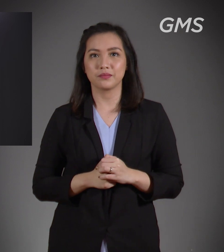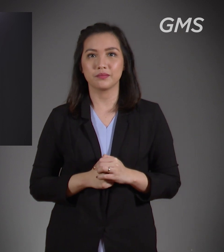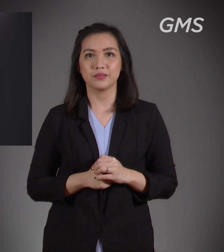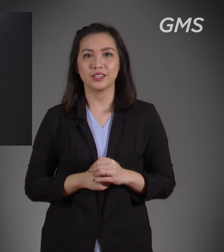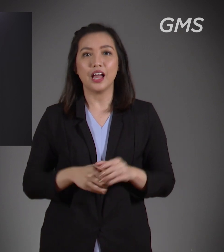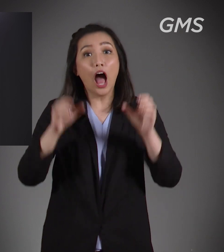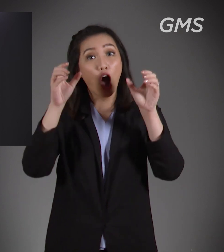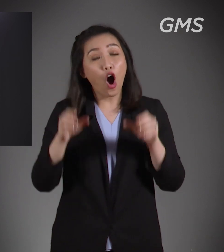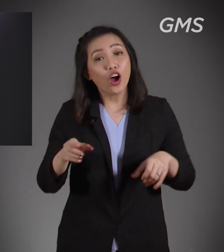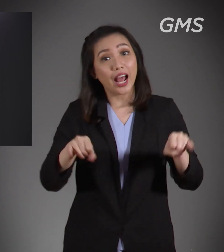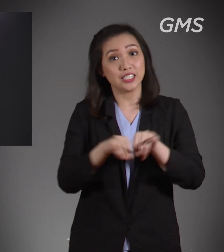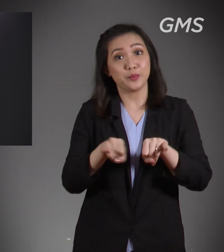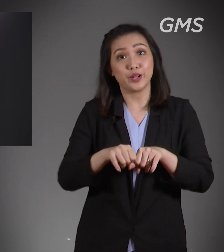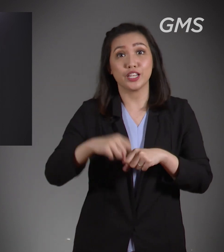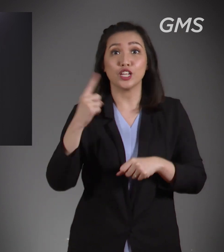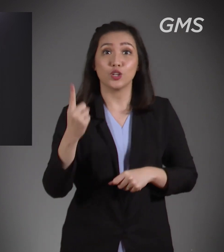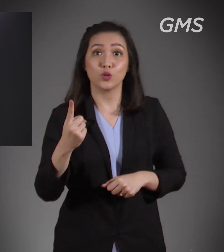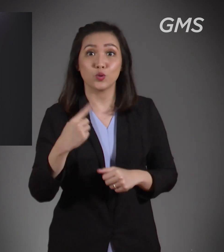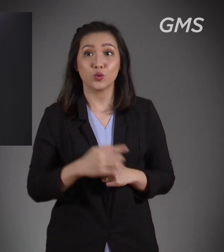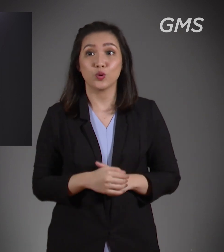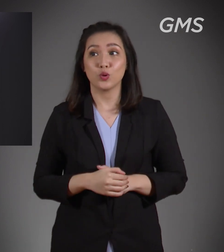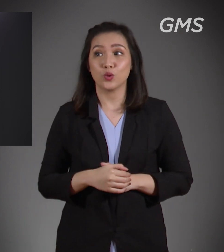orang seperti ini,